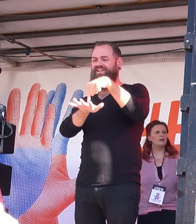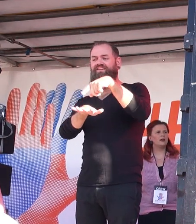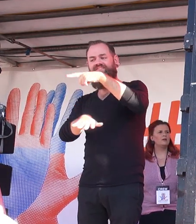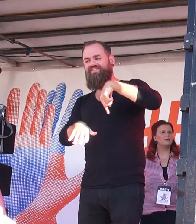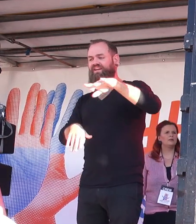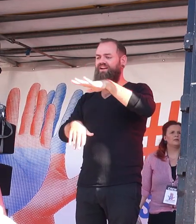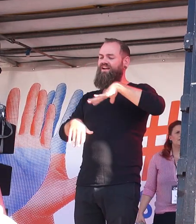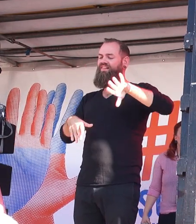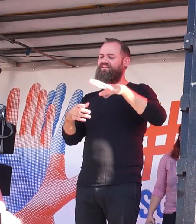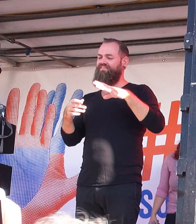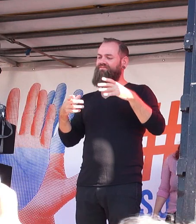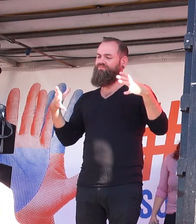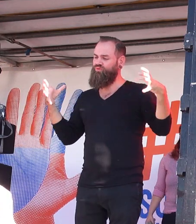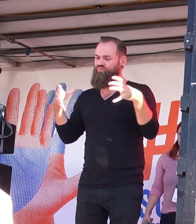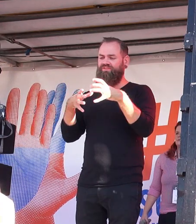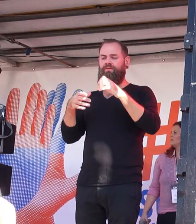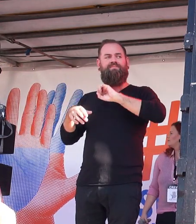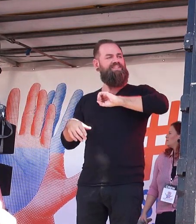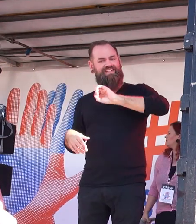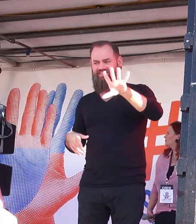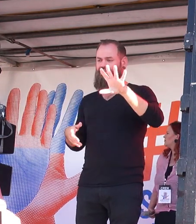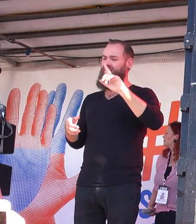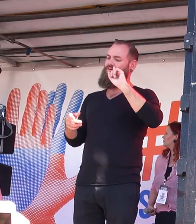Muslime gehören zu diesem Land, gehören zu Deutschland.